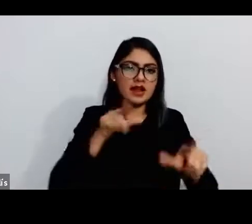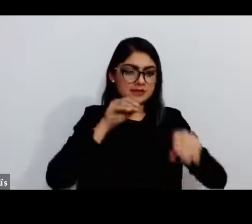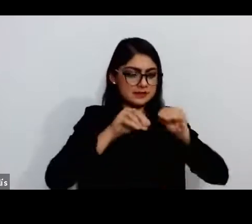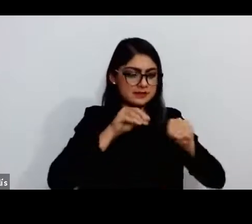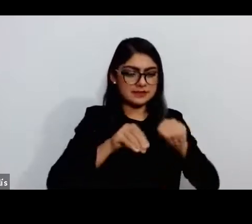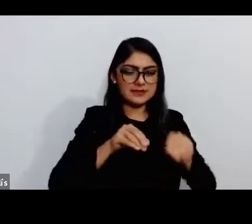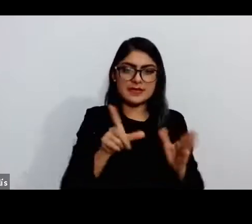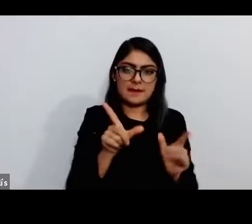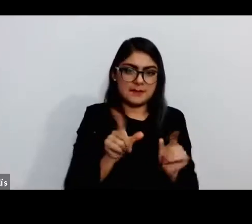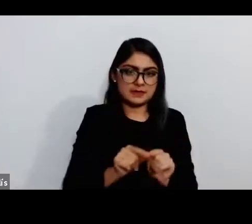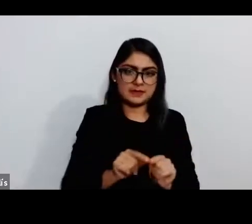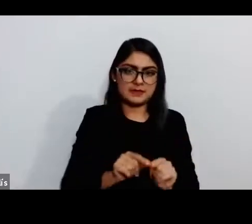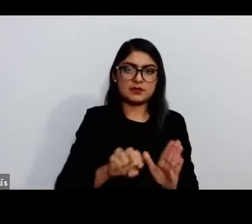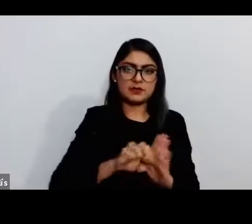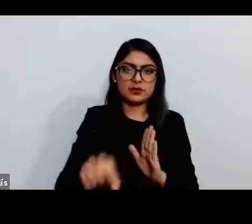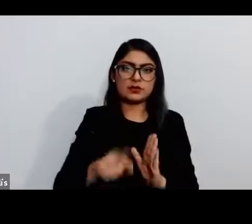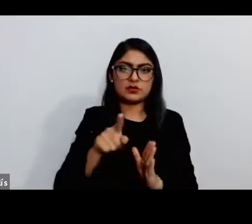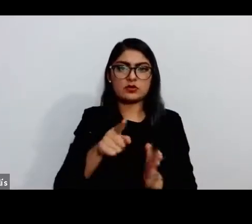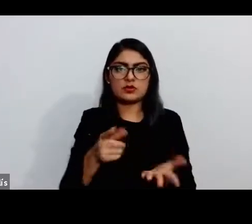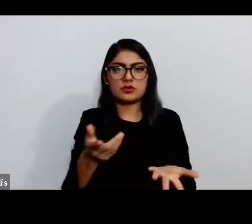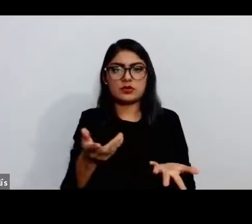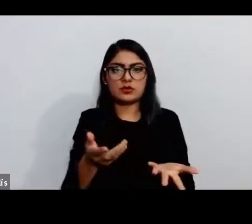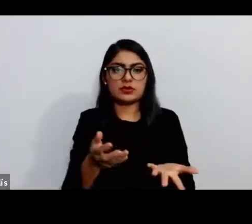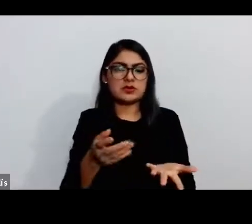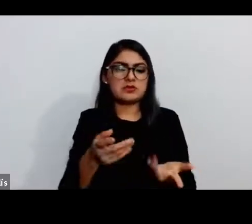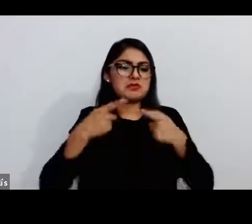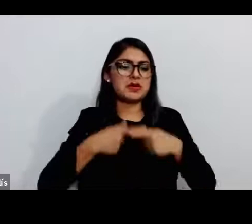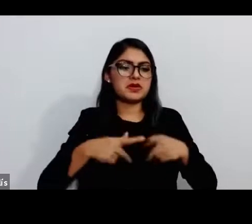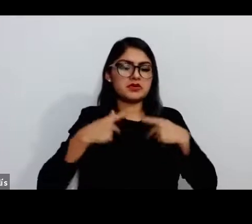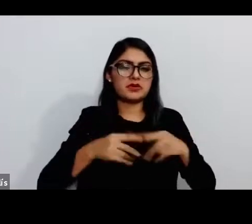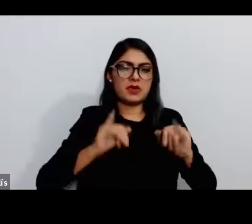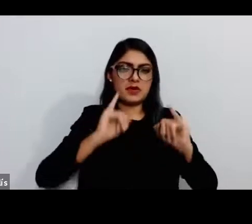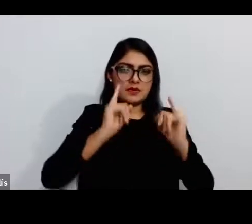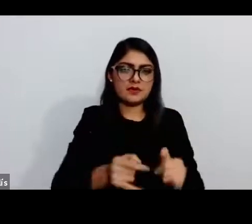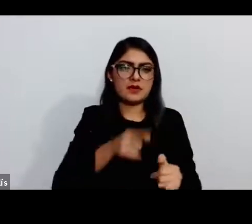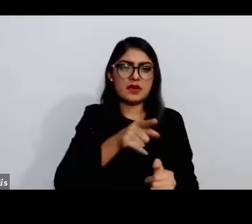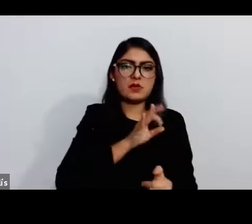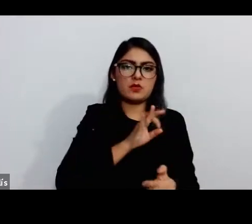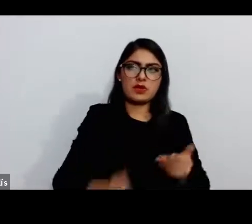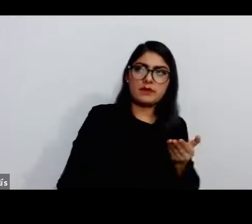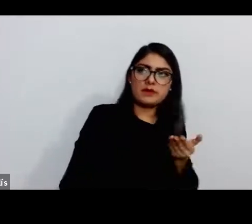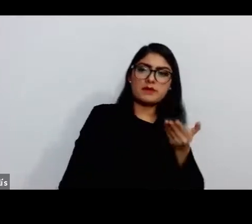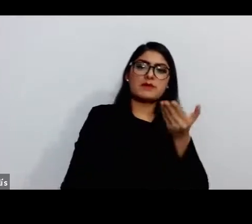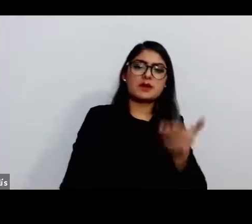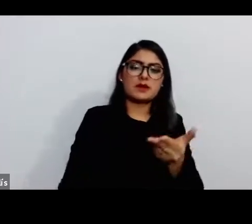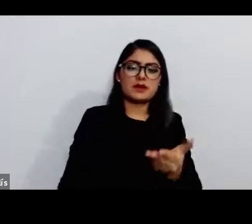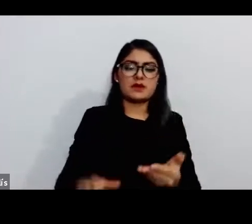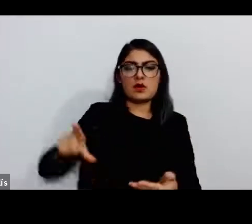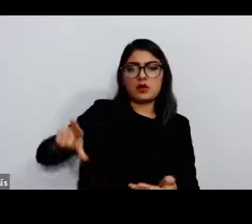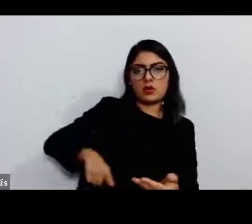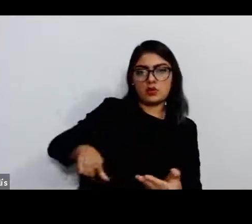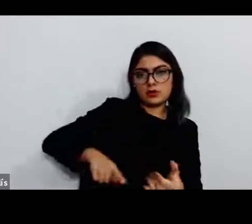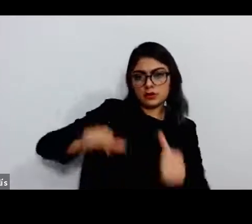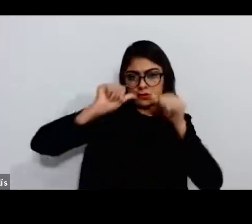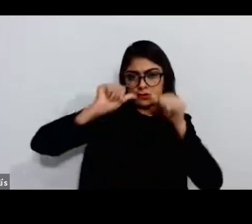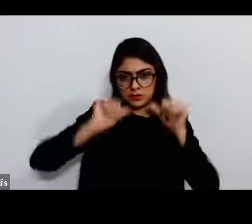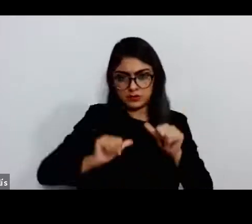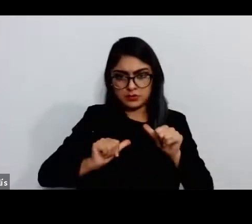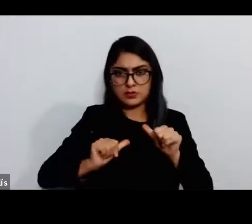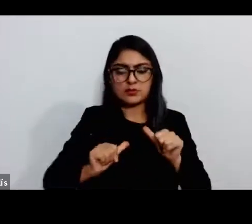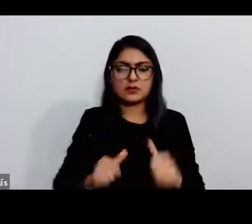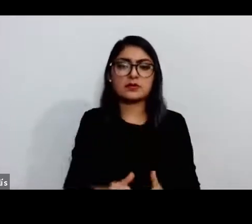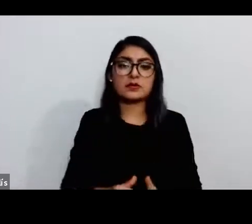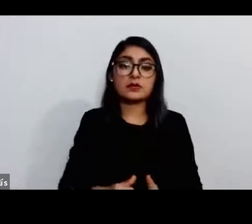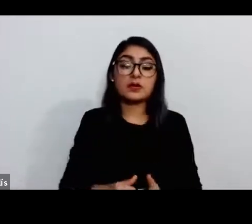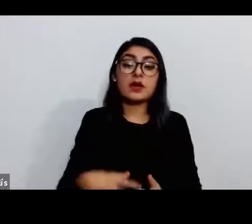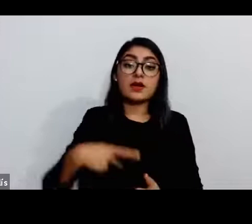de no interferencia, o que te le permiten, o que el individuo le permite reclamar frente al Estado una esfera de no interferencia. Sin embargo,